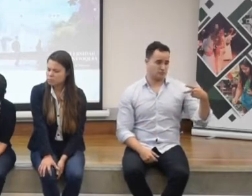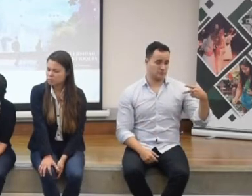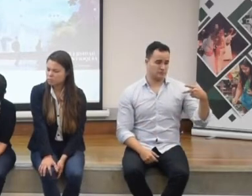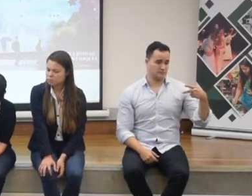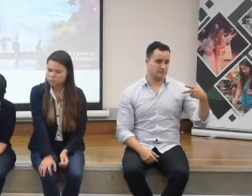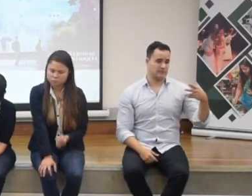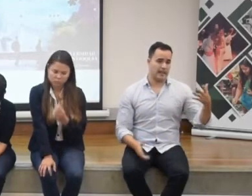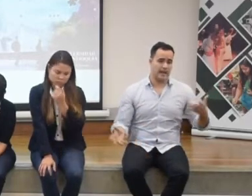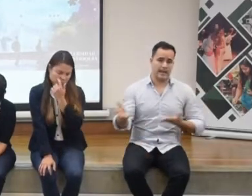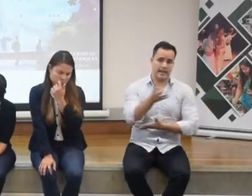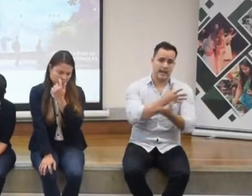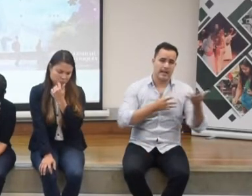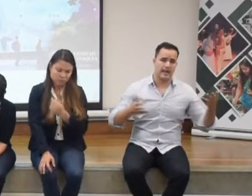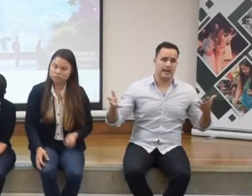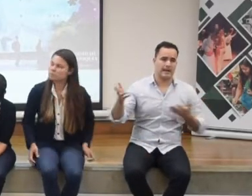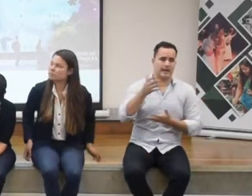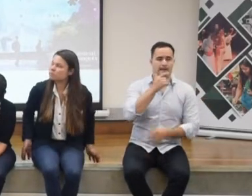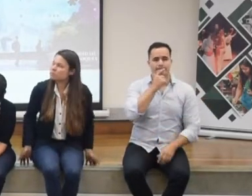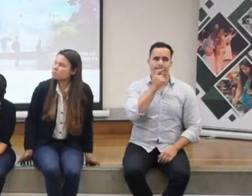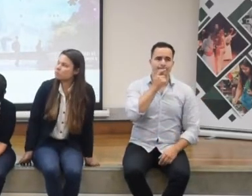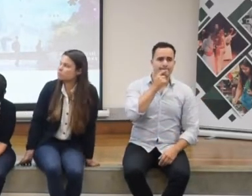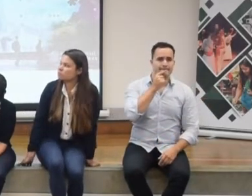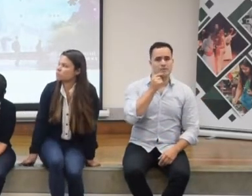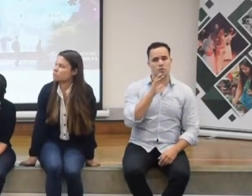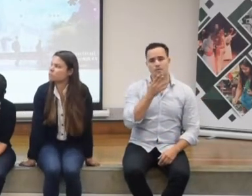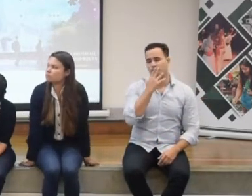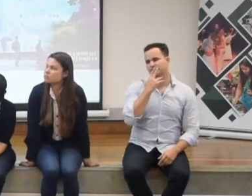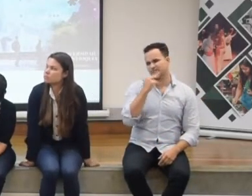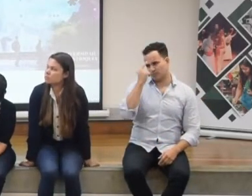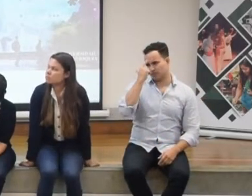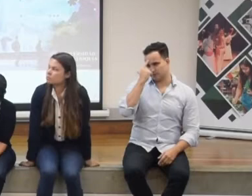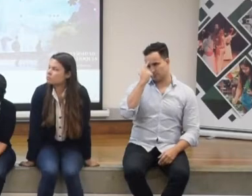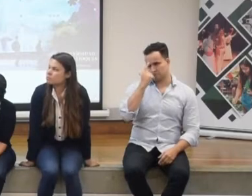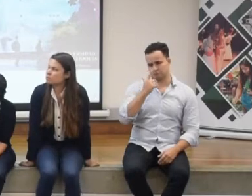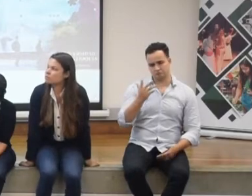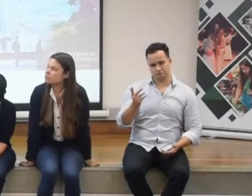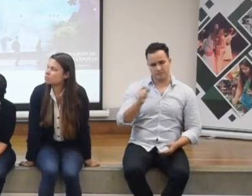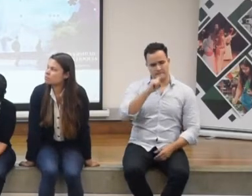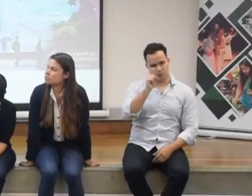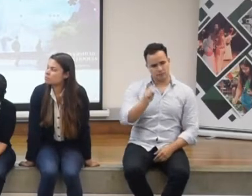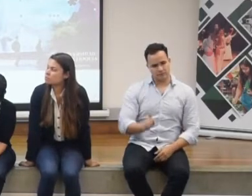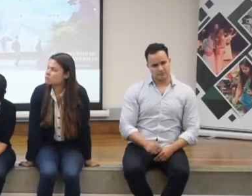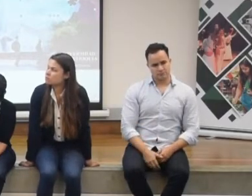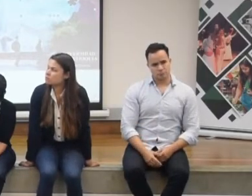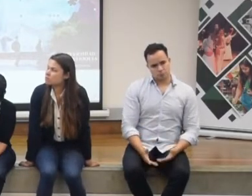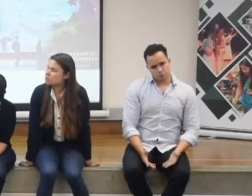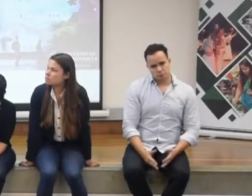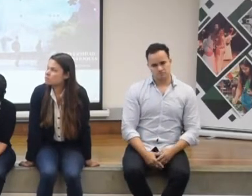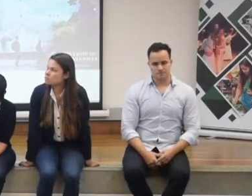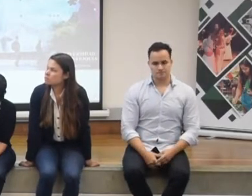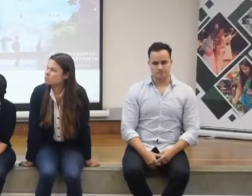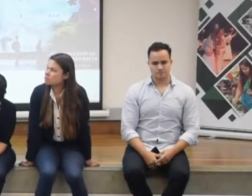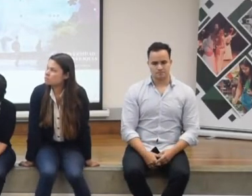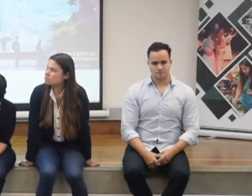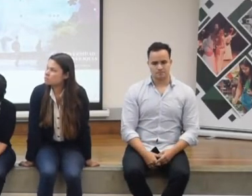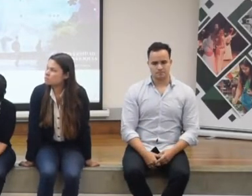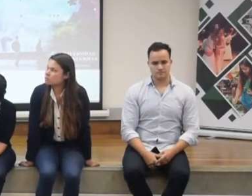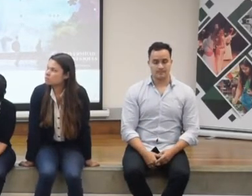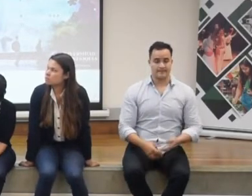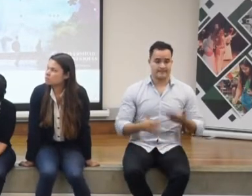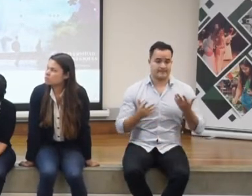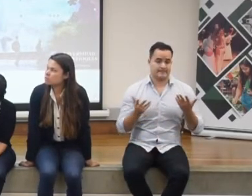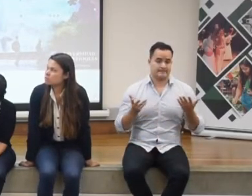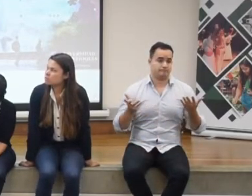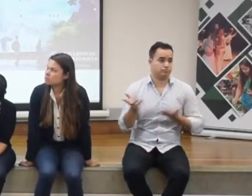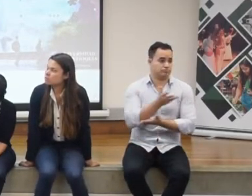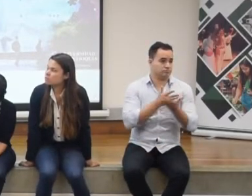la conversación que podríamos tener. Yo creo que esas preguntas no las podemos llevar, ¿sí? En medio del encuentro,